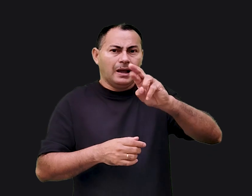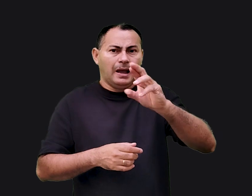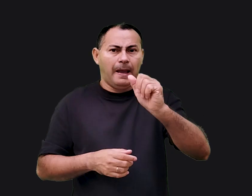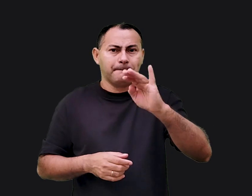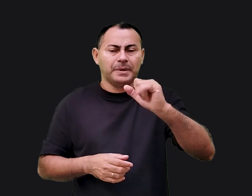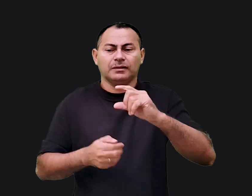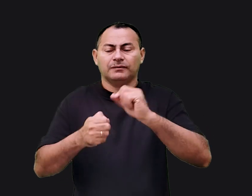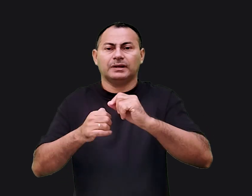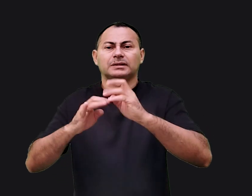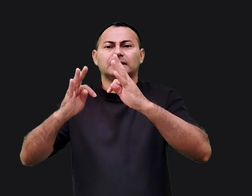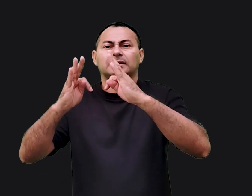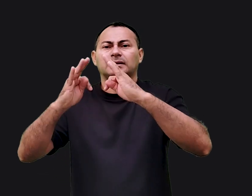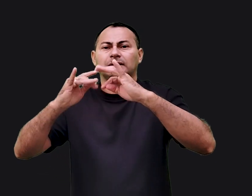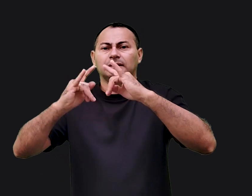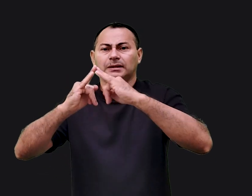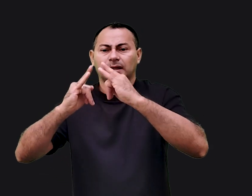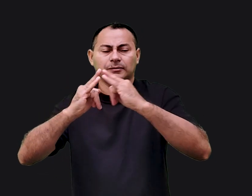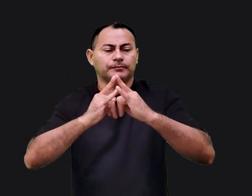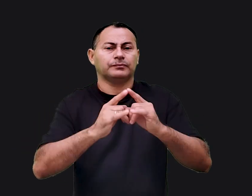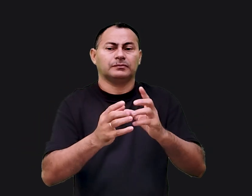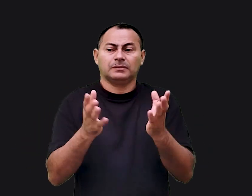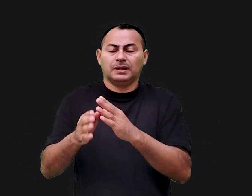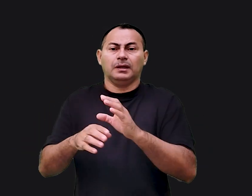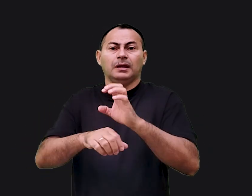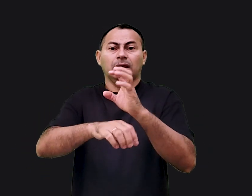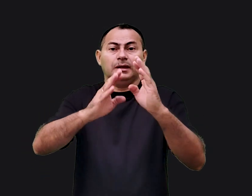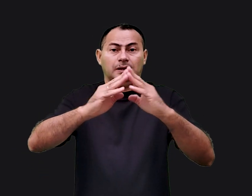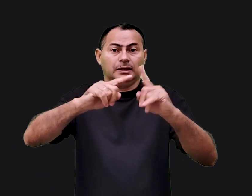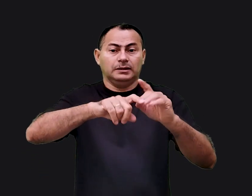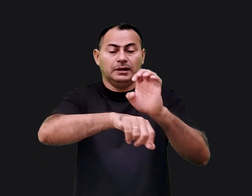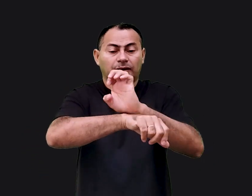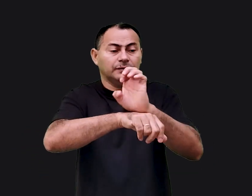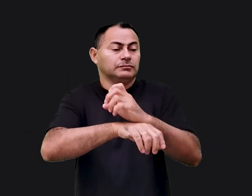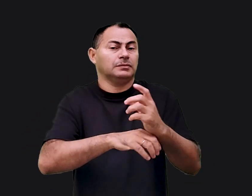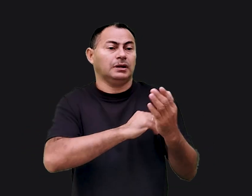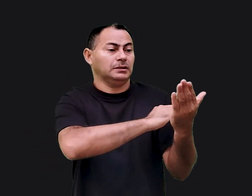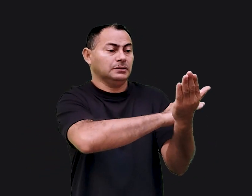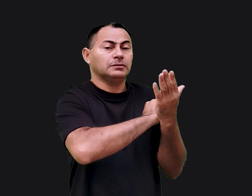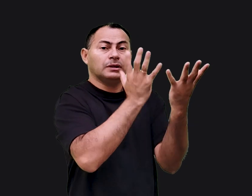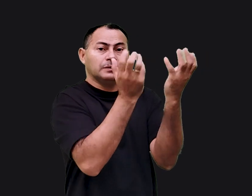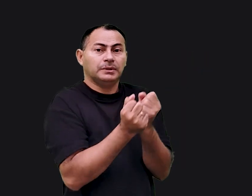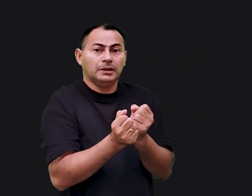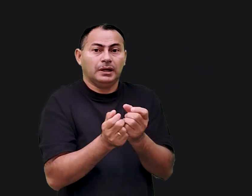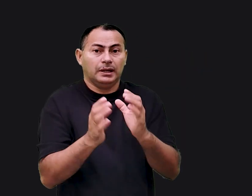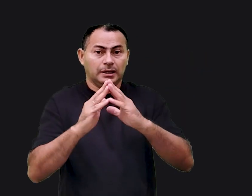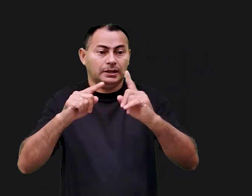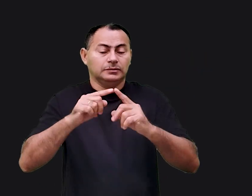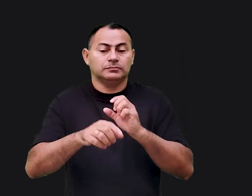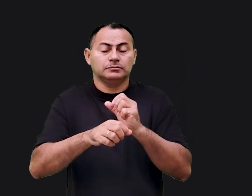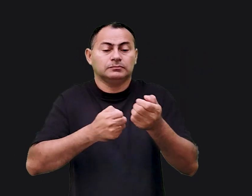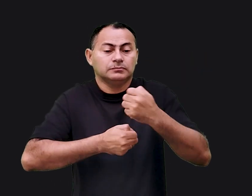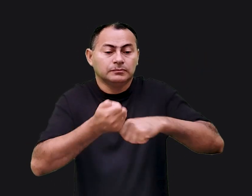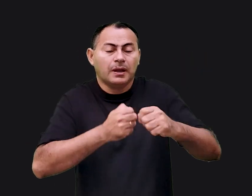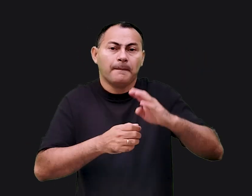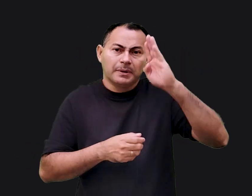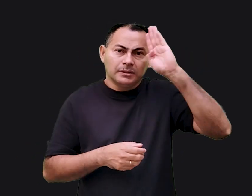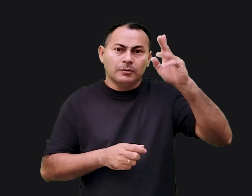tendas com exceção da Igreja de Éfeso Paulo não recebia ajuda das igrejas onde ministrava principalmente das igrejas dos povos